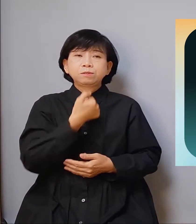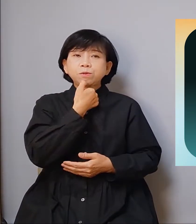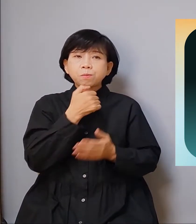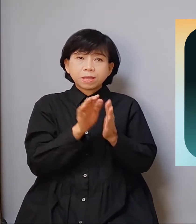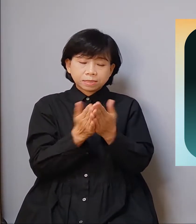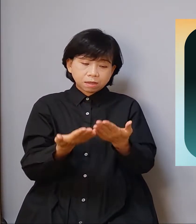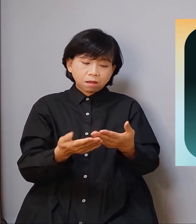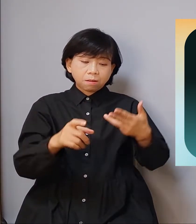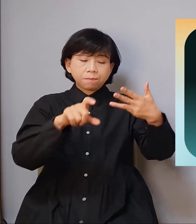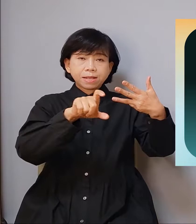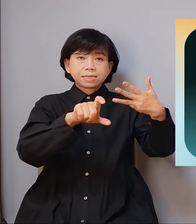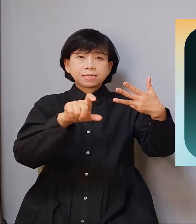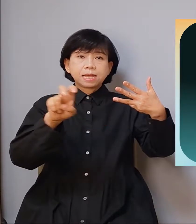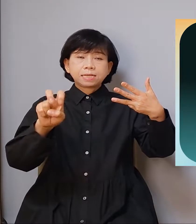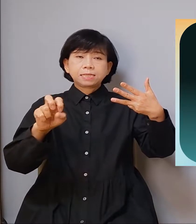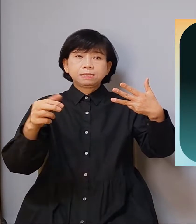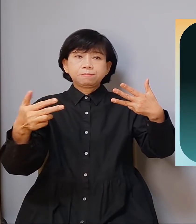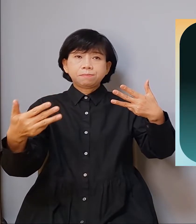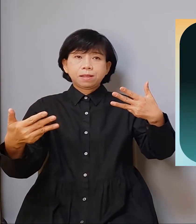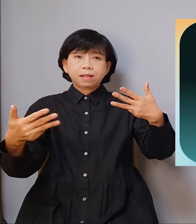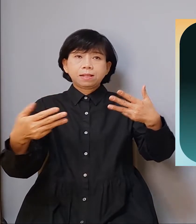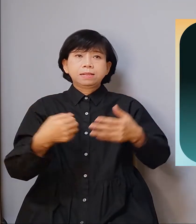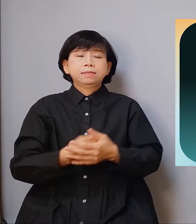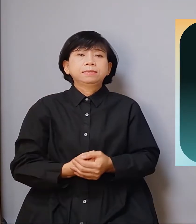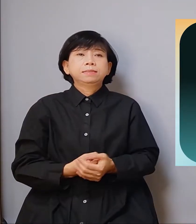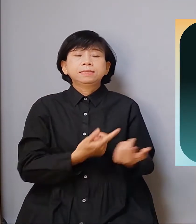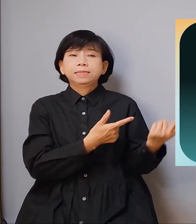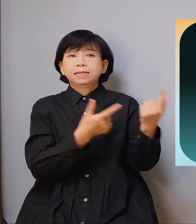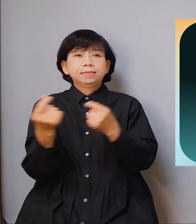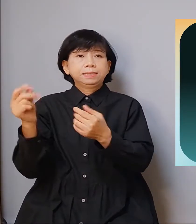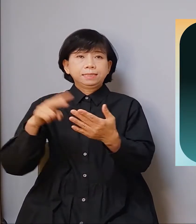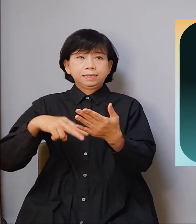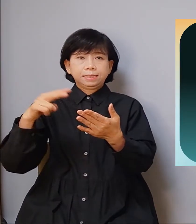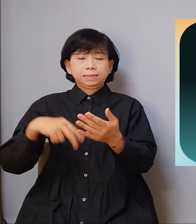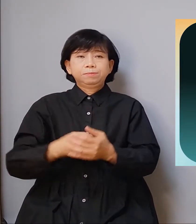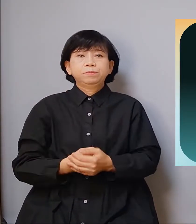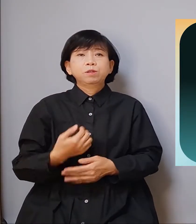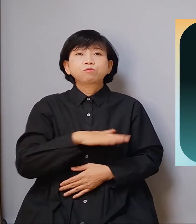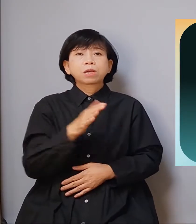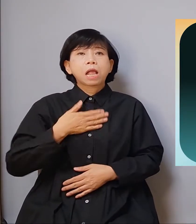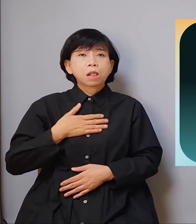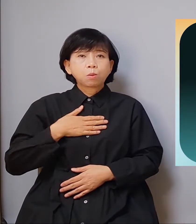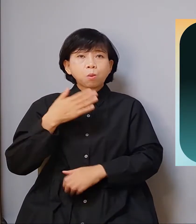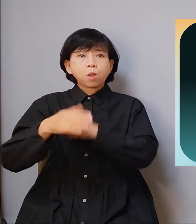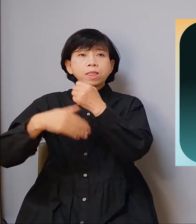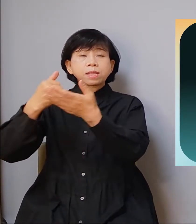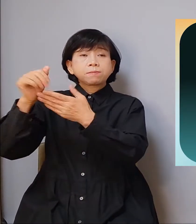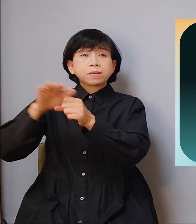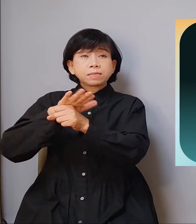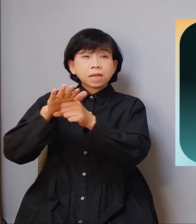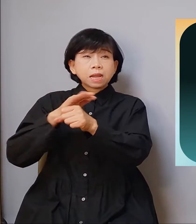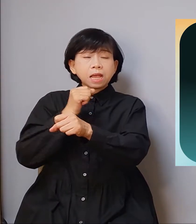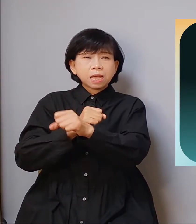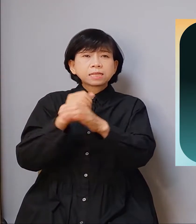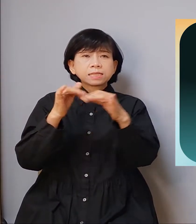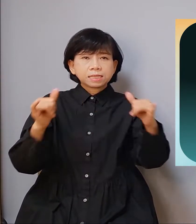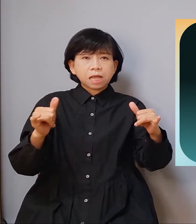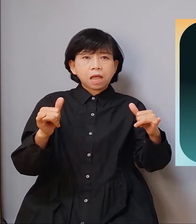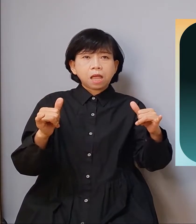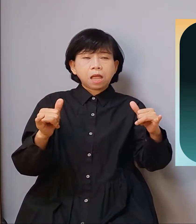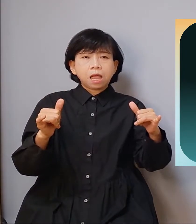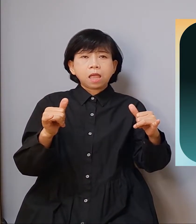말씀 로마서 8장 28절 우리 함께 읽겠습니다. 우리가 알거니와 하나님을 사랑하는